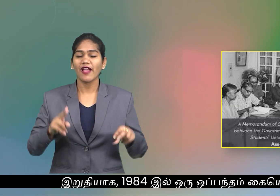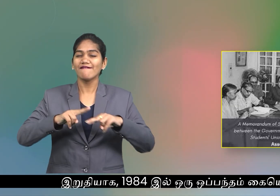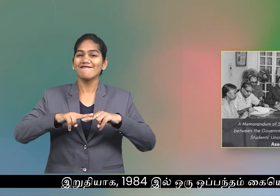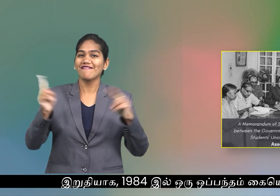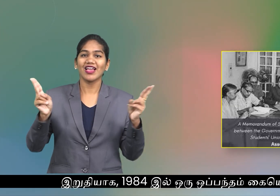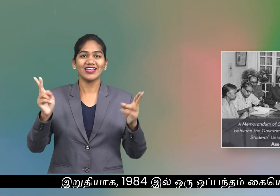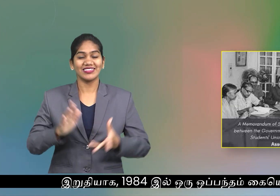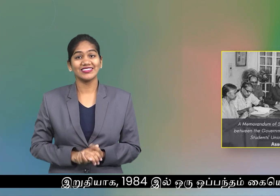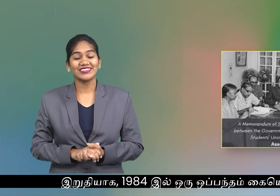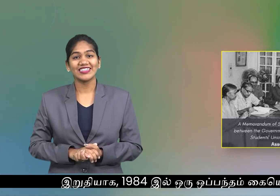இறுதியாக